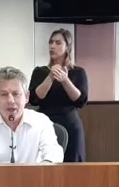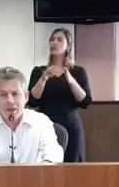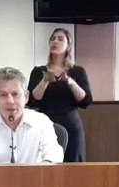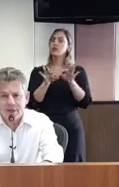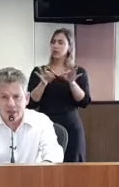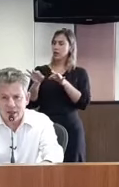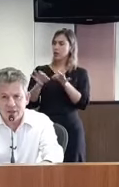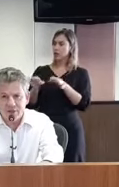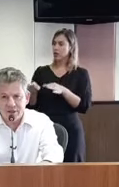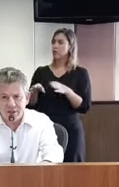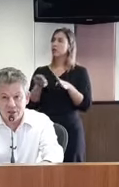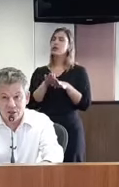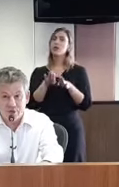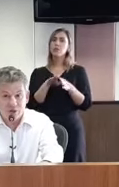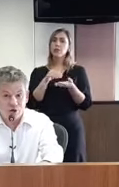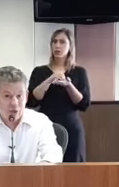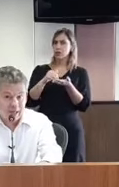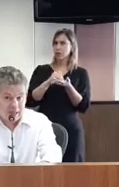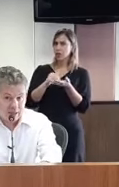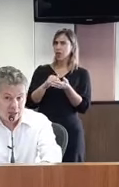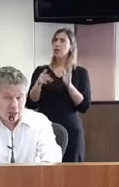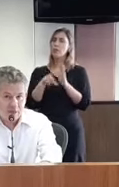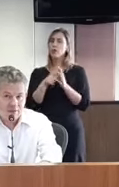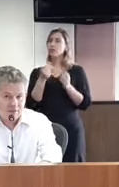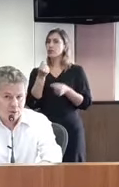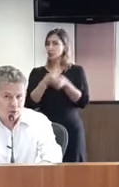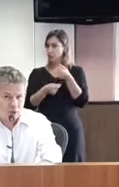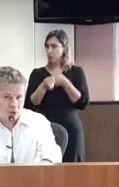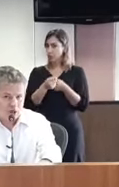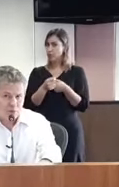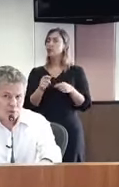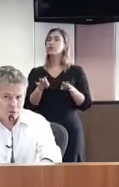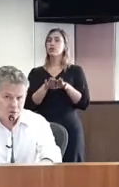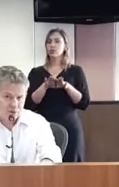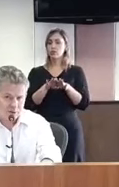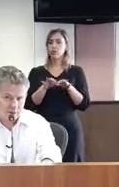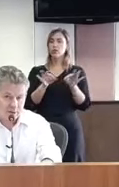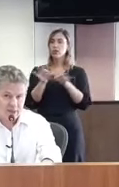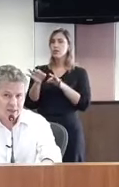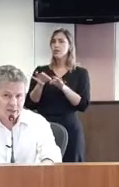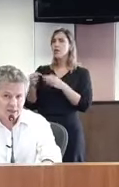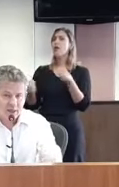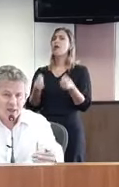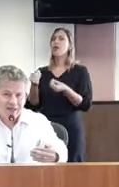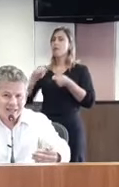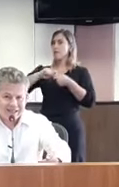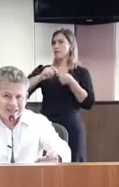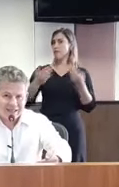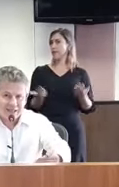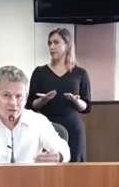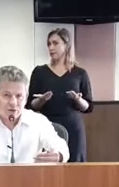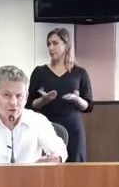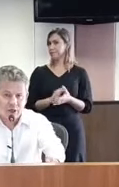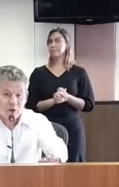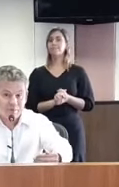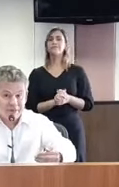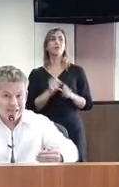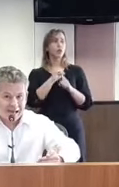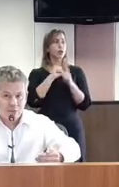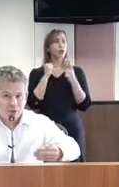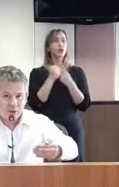isso. A Secretaria de Fazenda já foi acionada para ver o que nós podemos fazer nesta linha da assistência